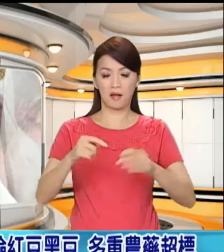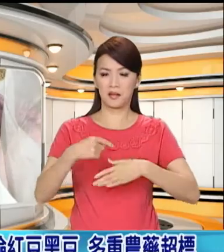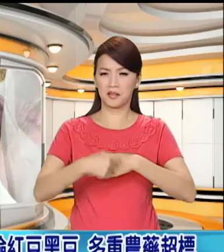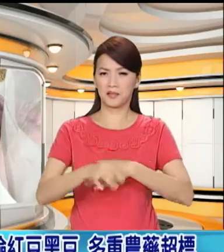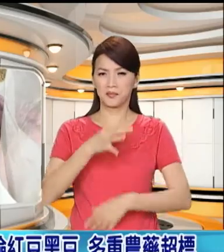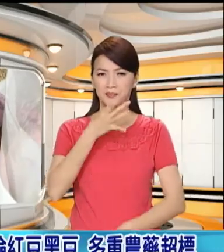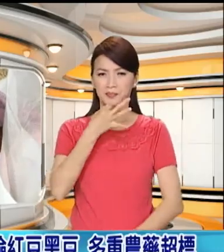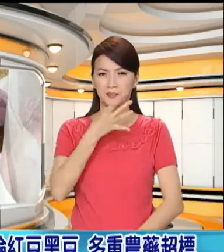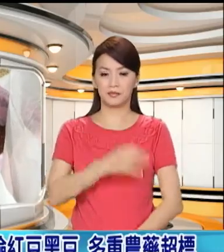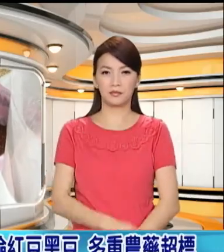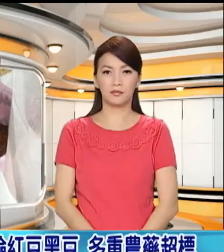担。